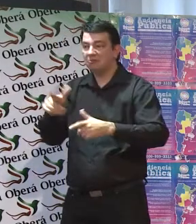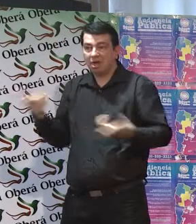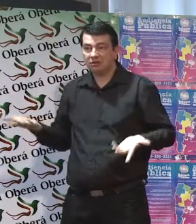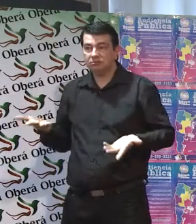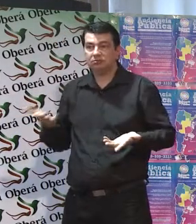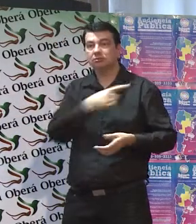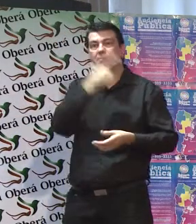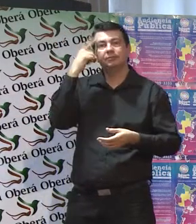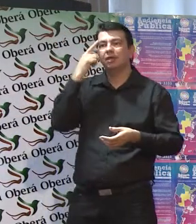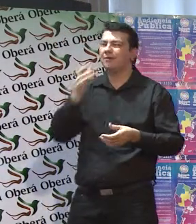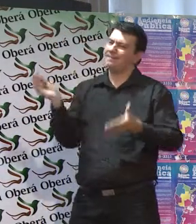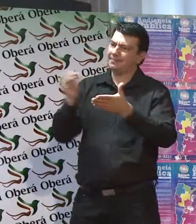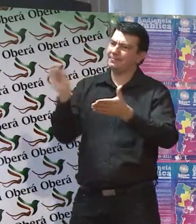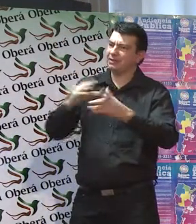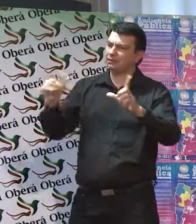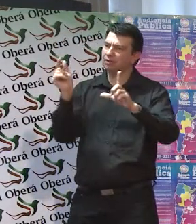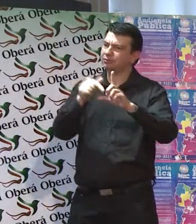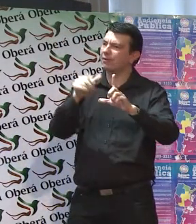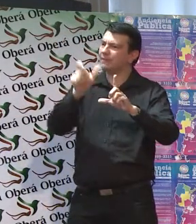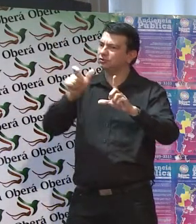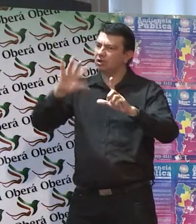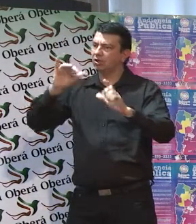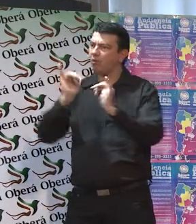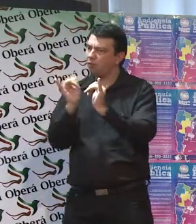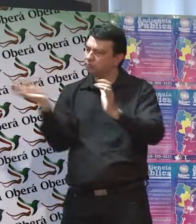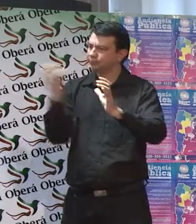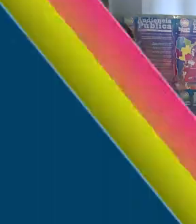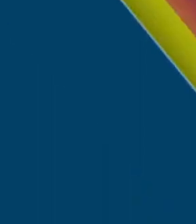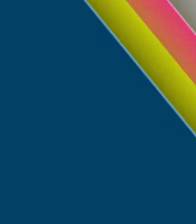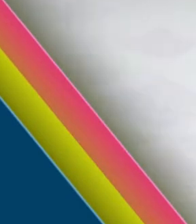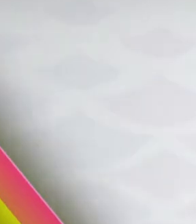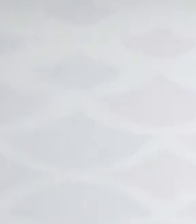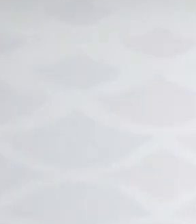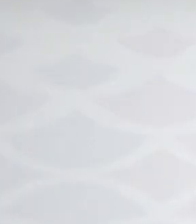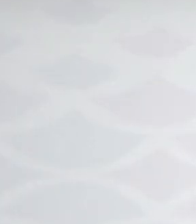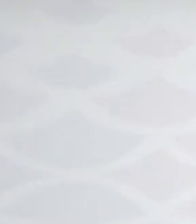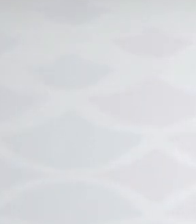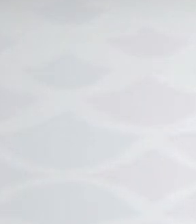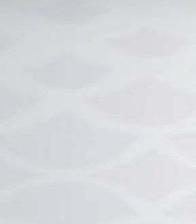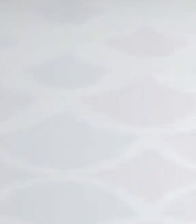más programas de jóvenes para jóvenes. Solo eso. Gracias.